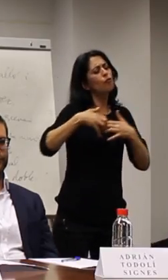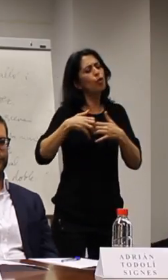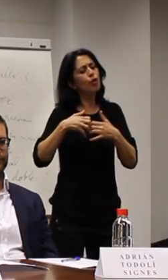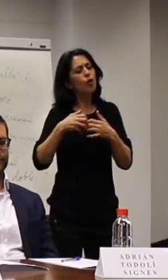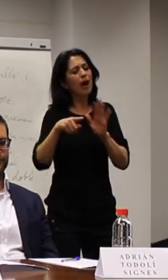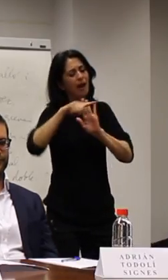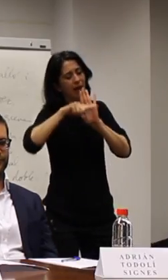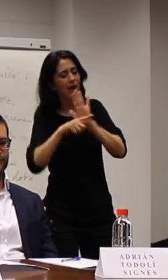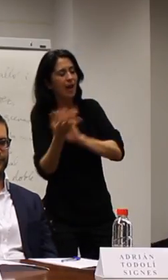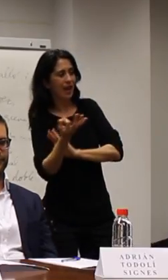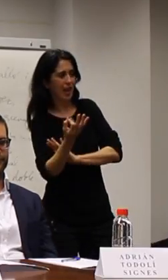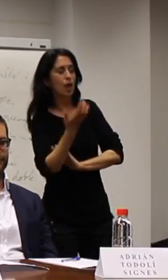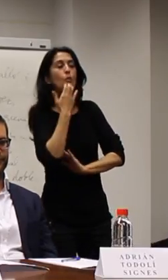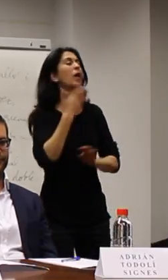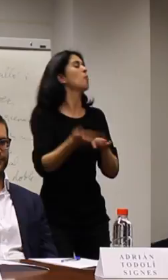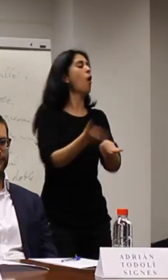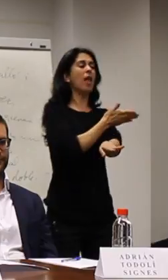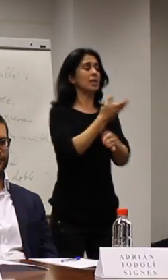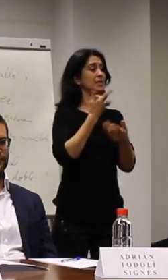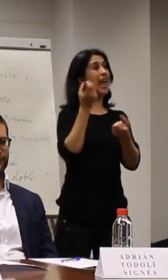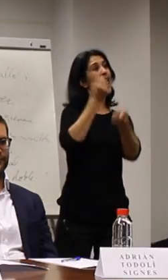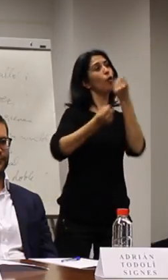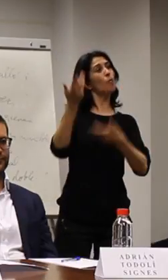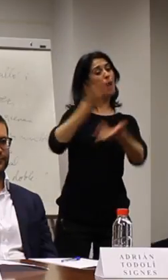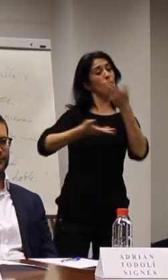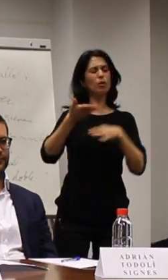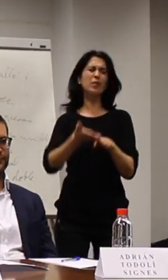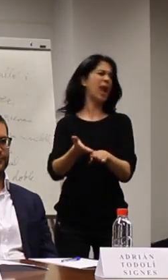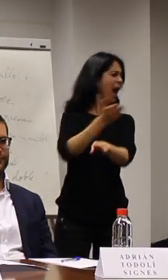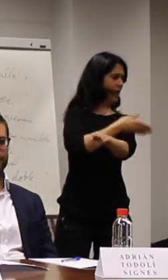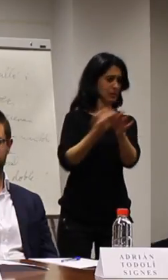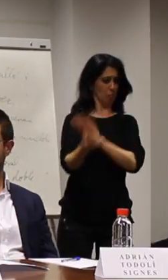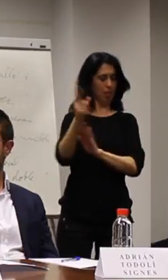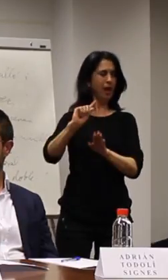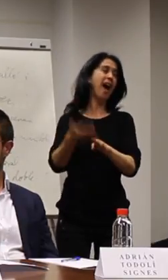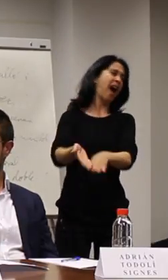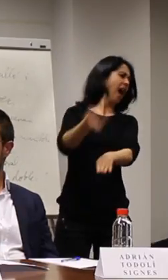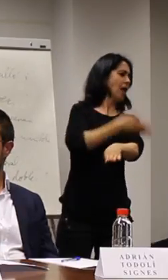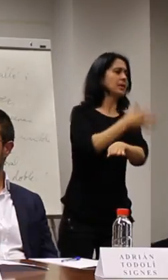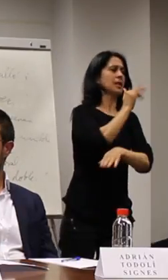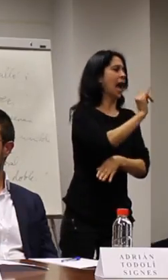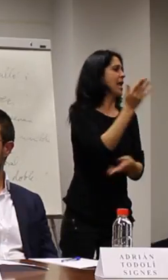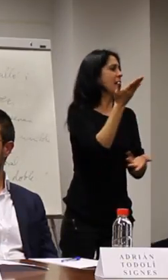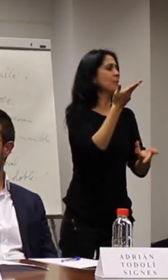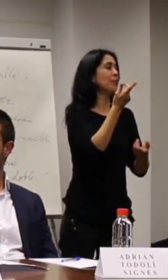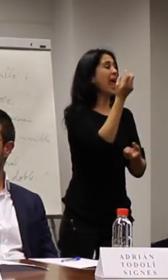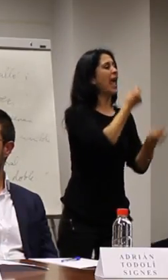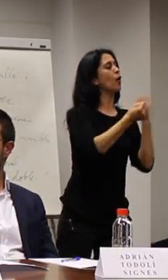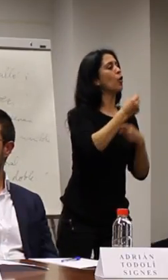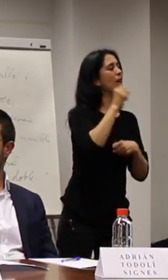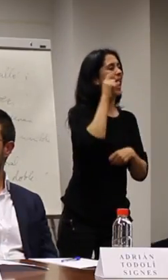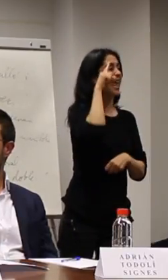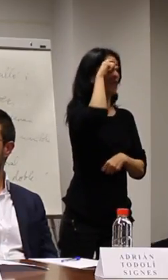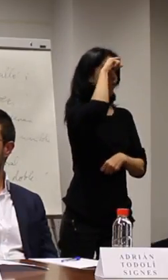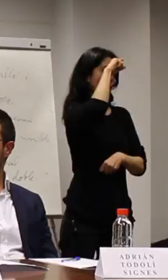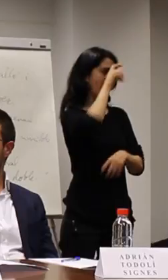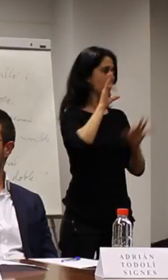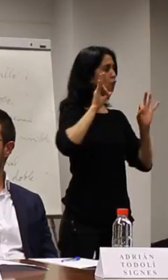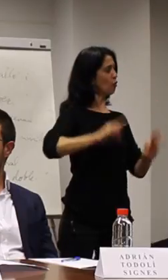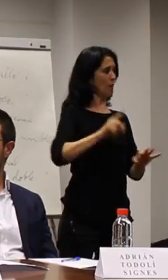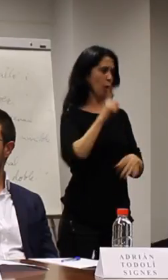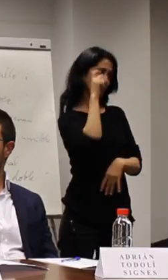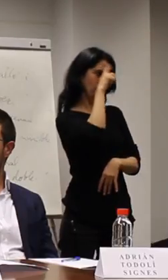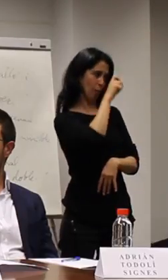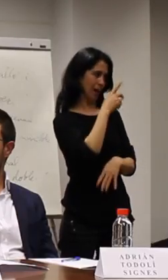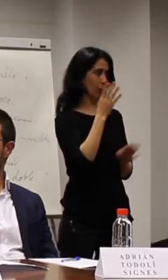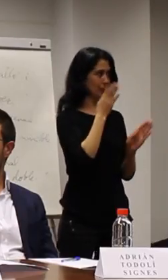había ya economía informal en el sentido de trabajos ocasionales, benévolos. Era fácil que dos se pusieran de acuerdo, llevaran los